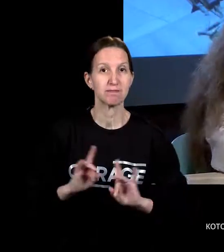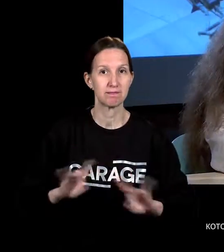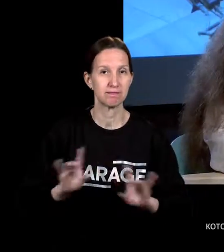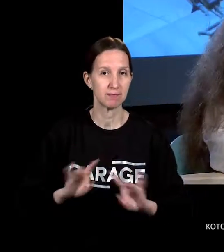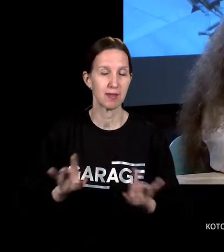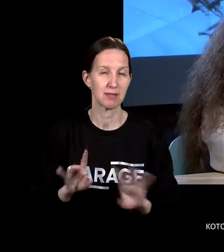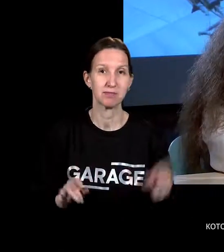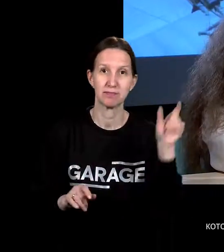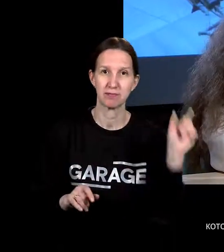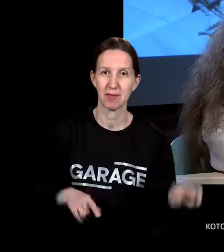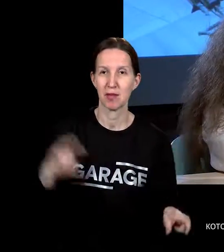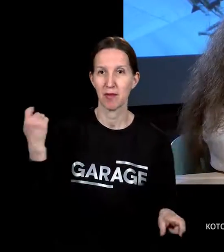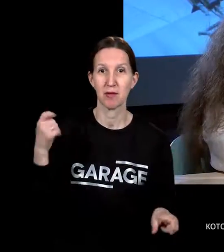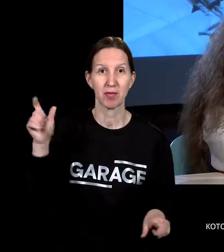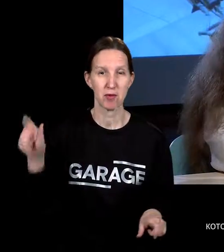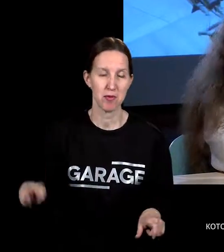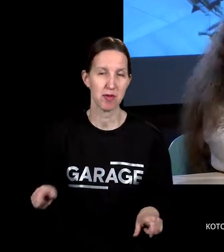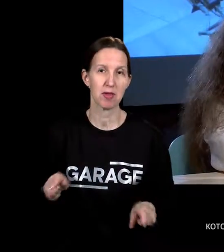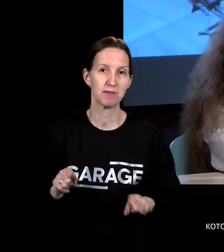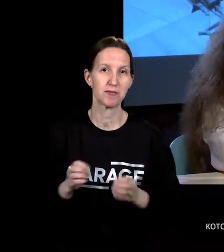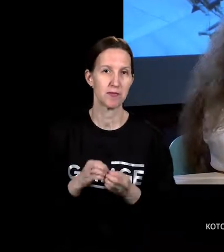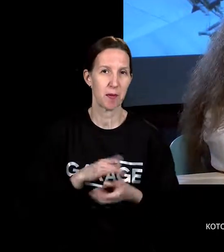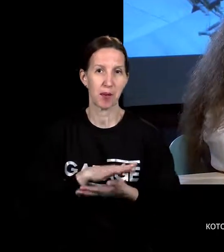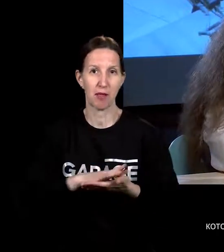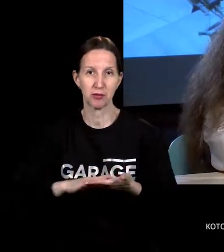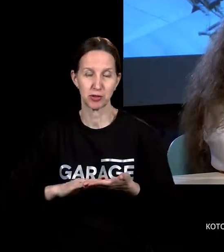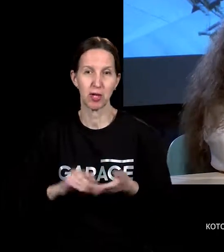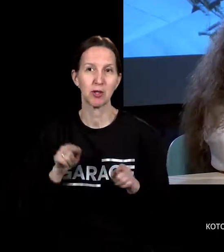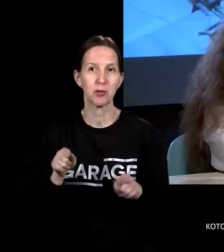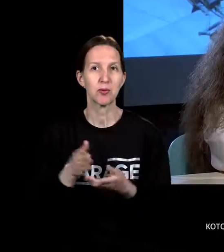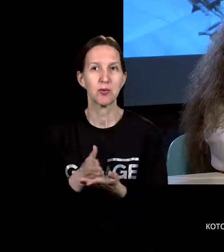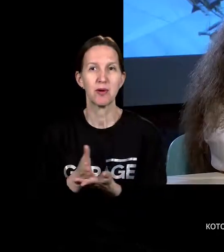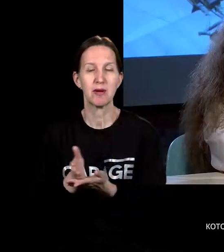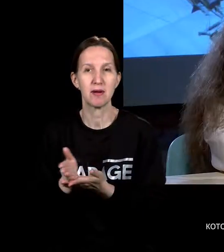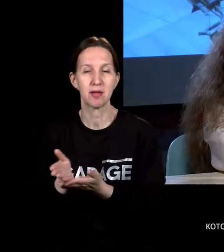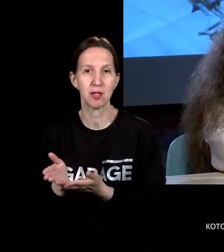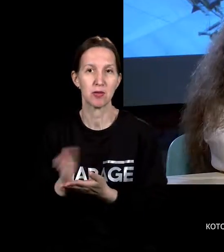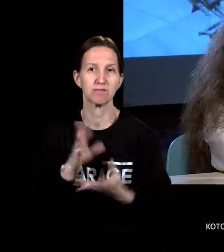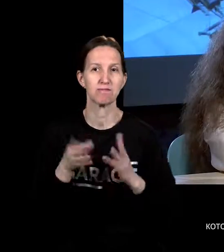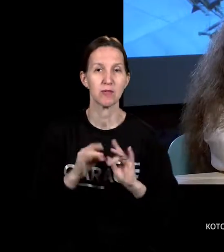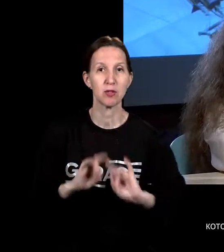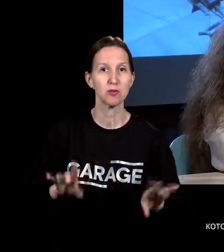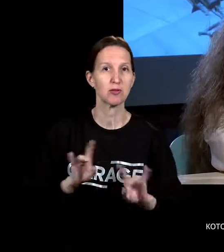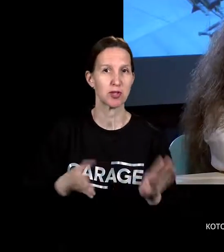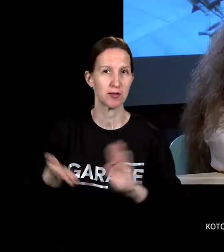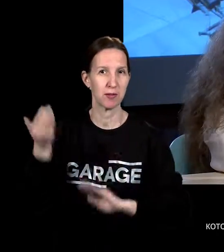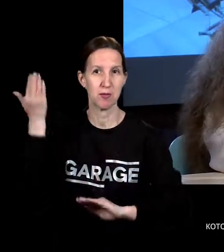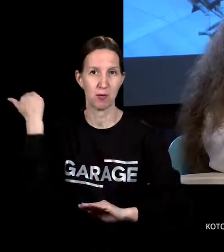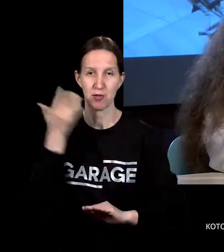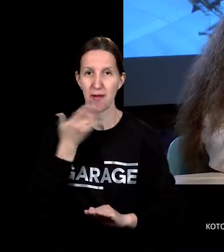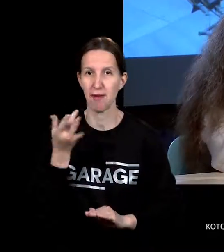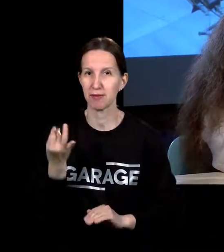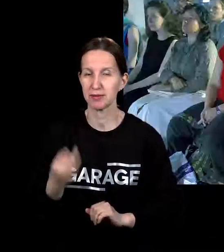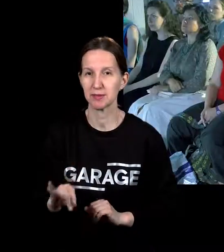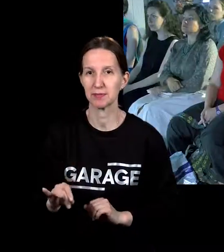Сегодняшние наши герои продолжают ту линию. Сегодня мы продолжаем тот сюжет, который мы обсуждали на последние несколько